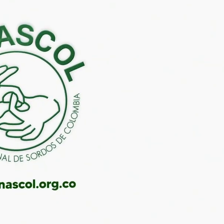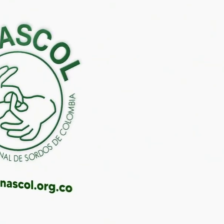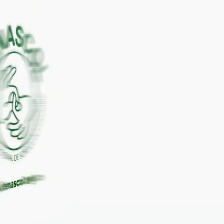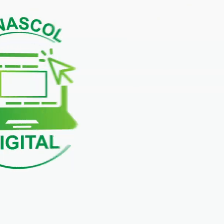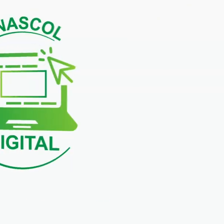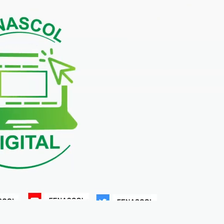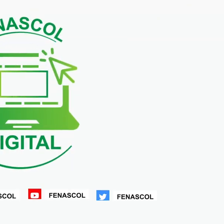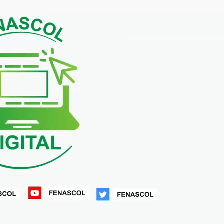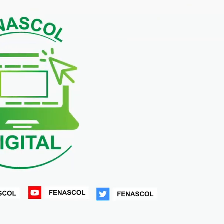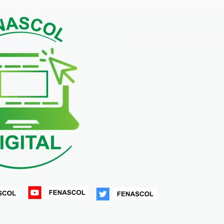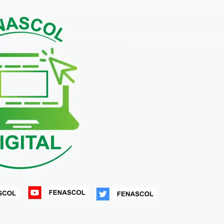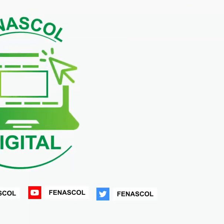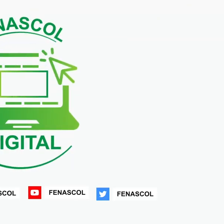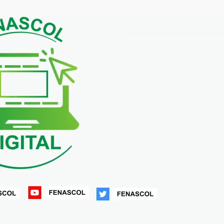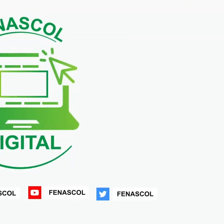¡Gracias! ¡Gracias! ¡Gracias! ¡Gracias!